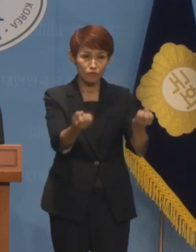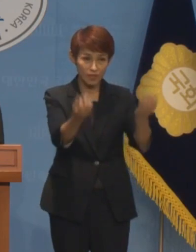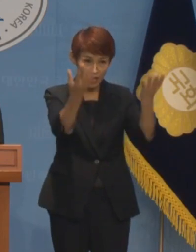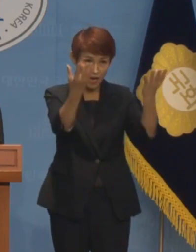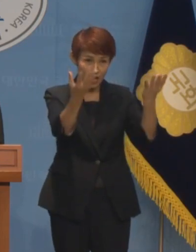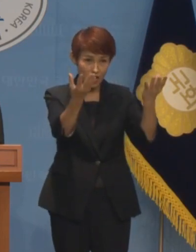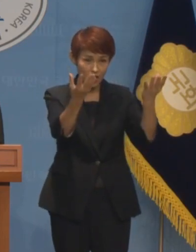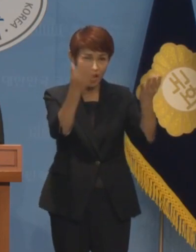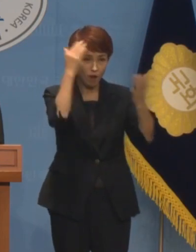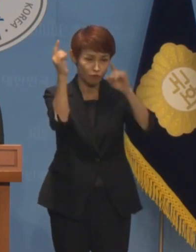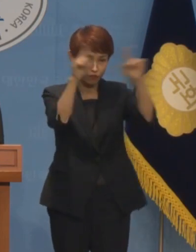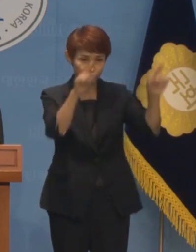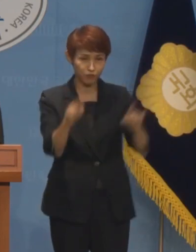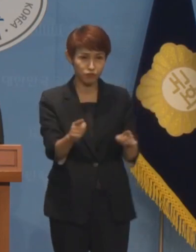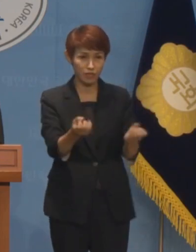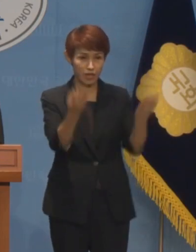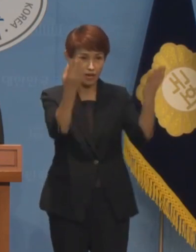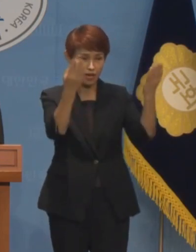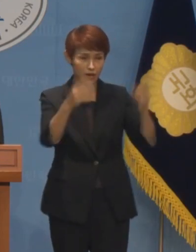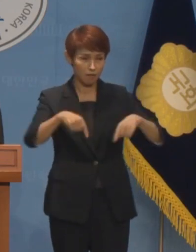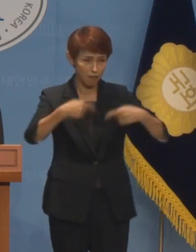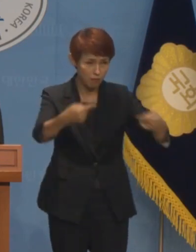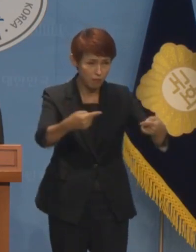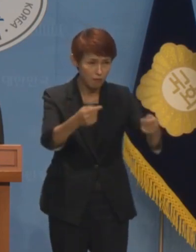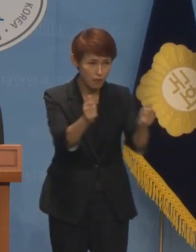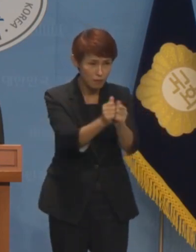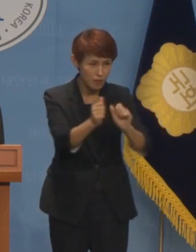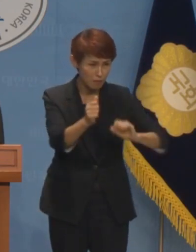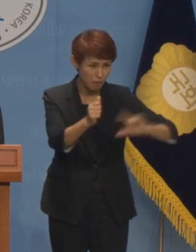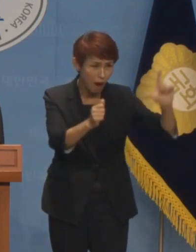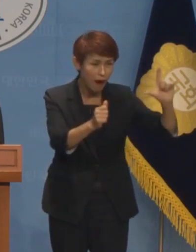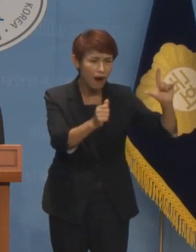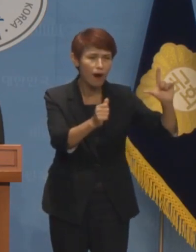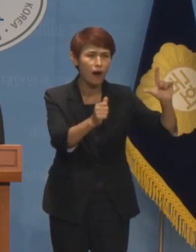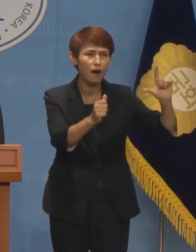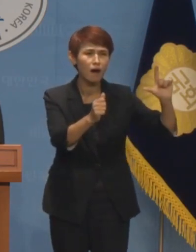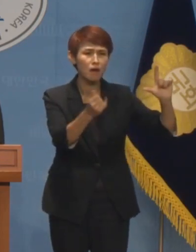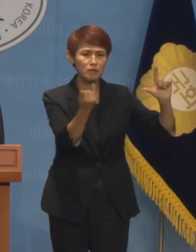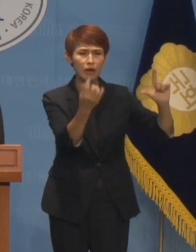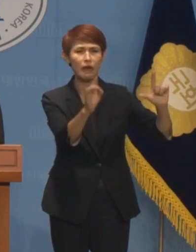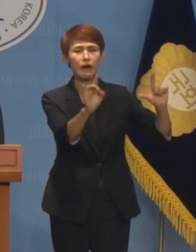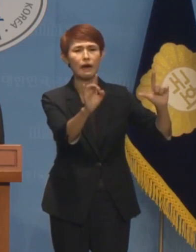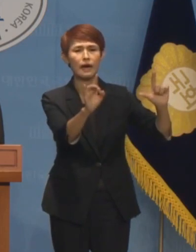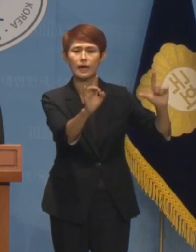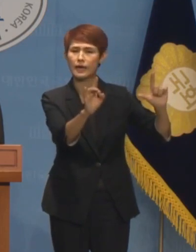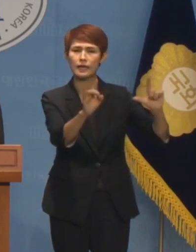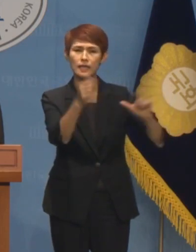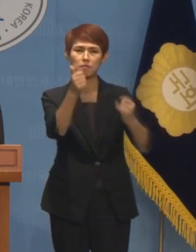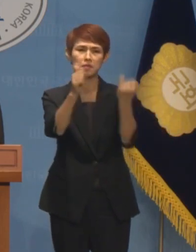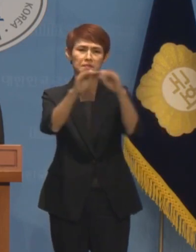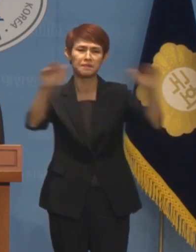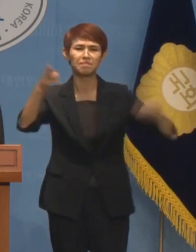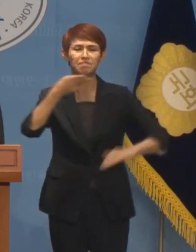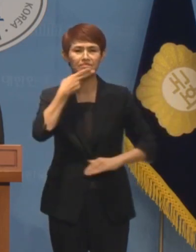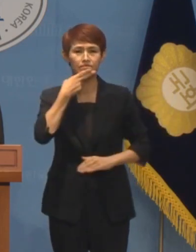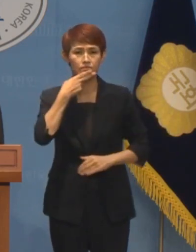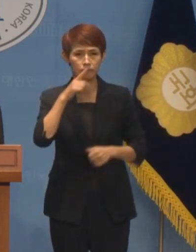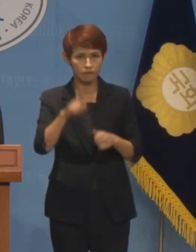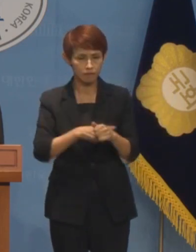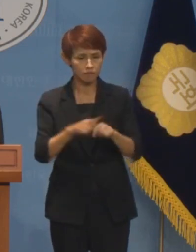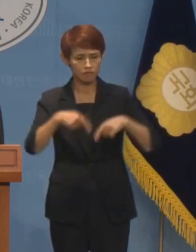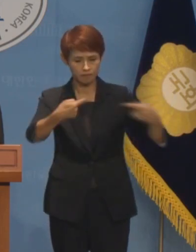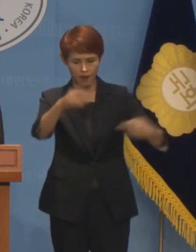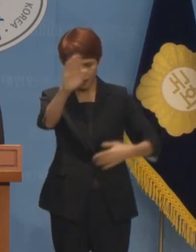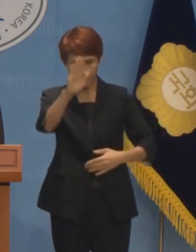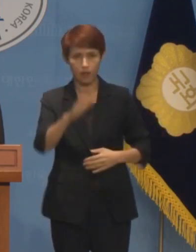국제한반도 포럼의 참가자 성비가 극도로 남성에 치중되어 성평등하지 않다는 이유로 불참을